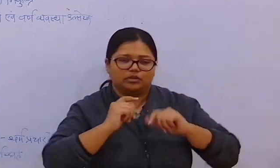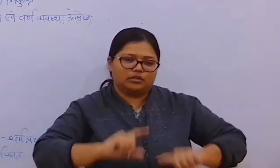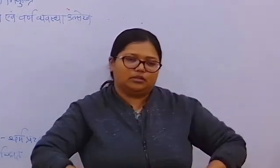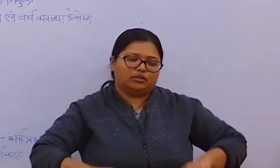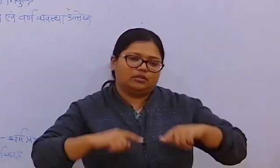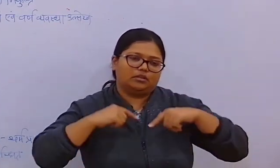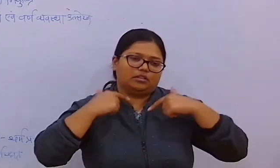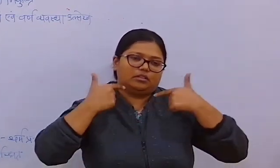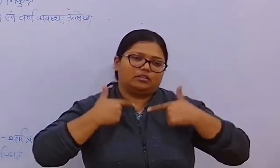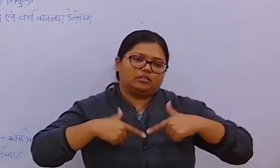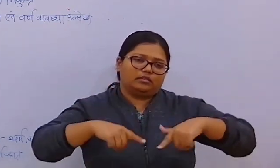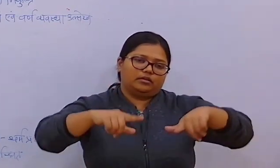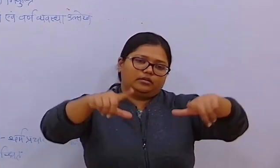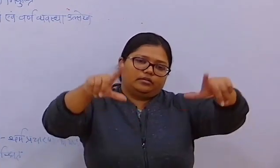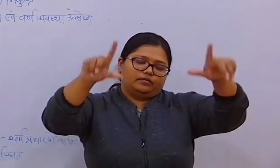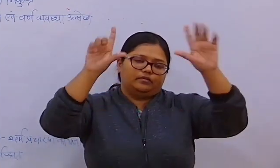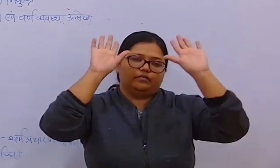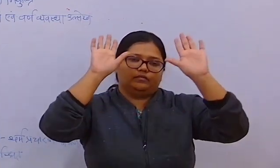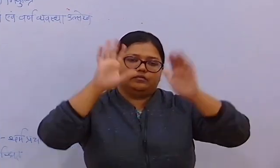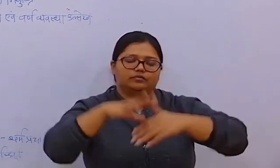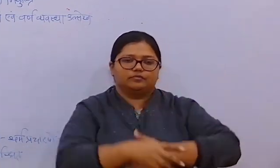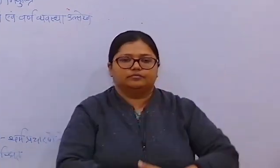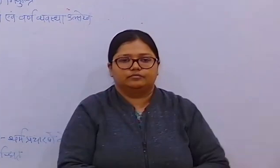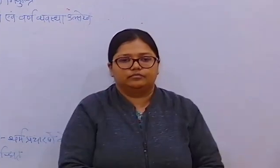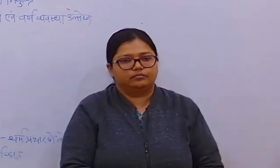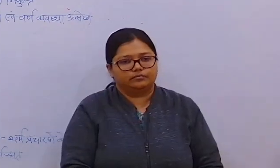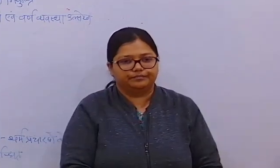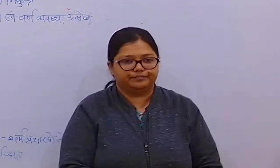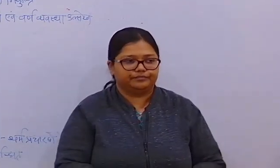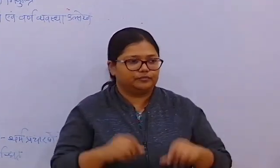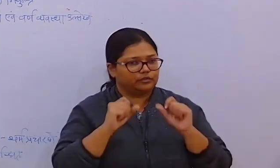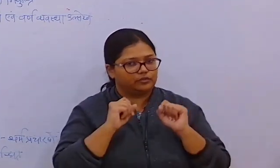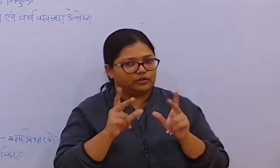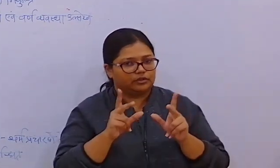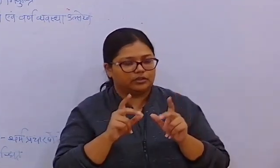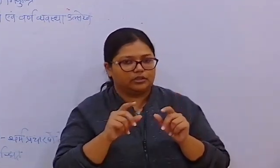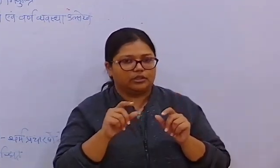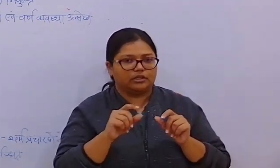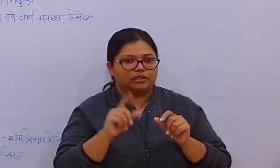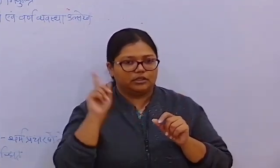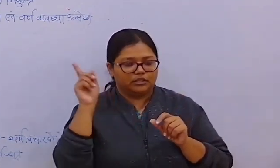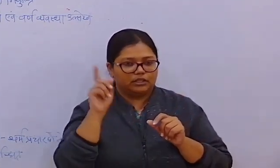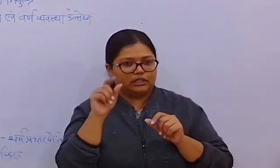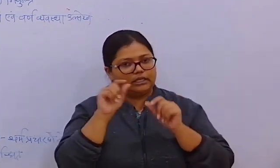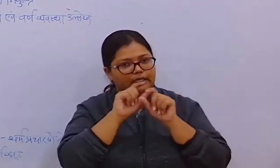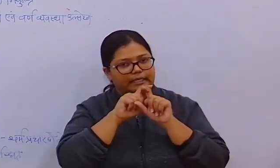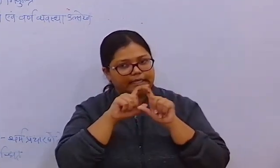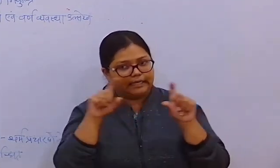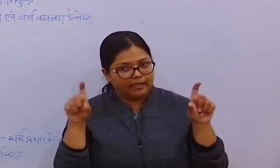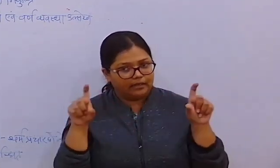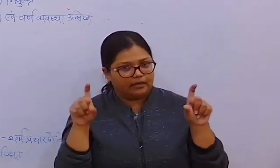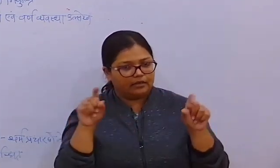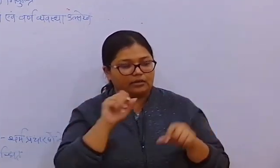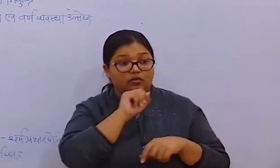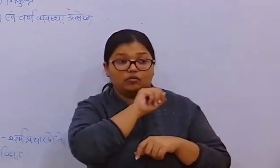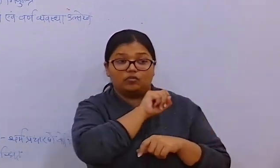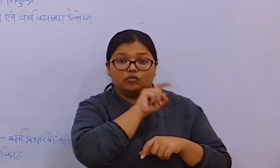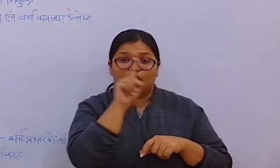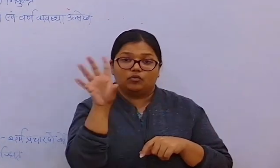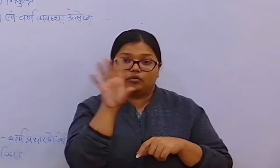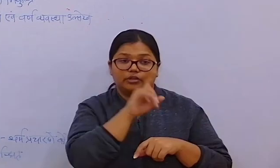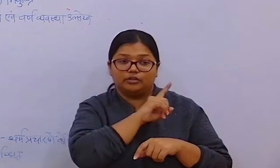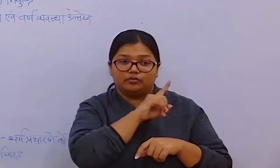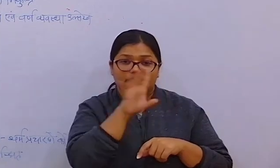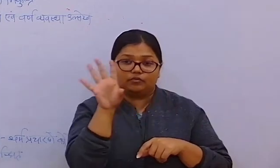शिलालेख में मिलती है। क्लियर है यहाँ तक सबको, अशोक के शिलालेख क्लियर है। ये धम्म जो है ये पूरे 14, इसमें क्या है उसकी